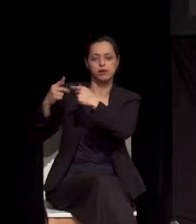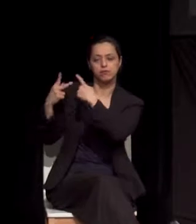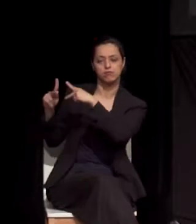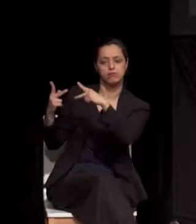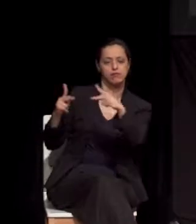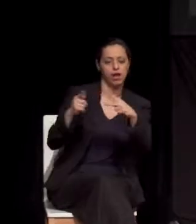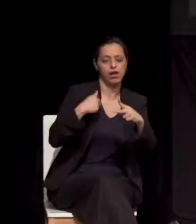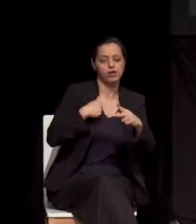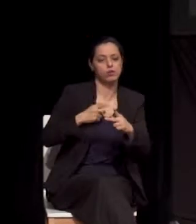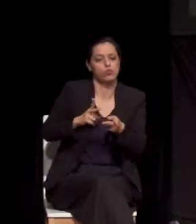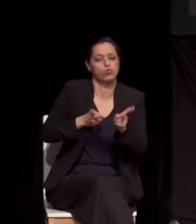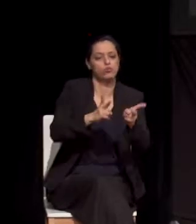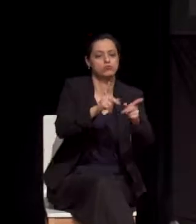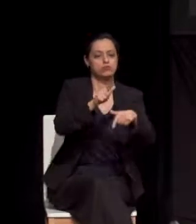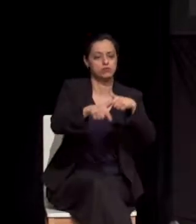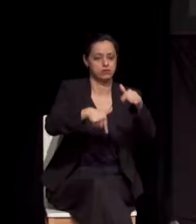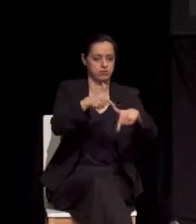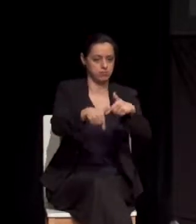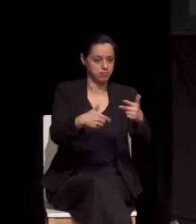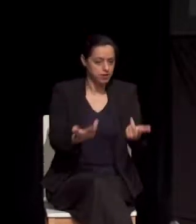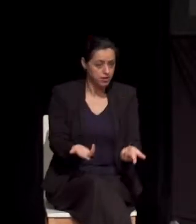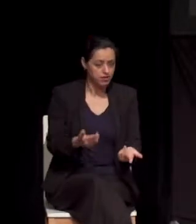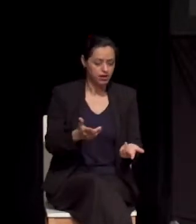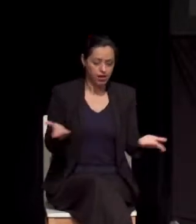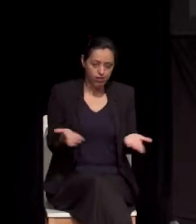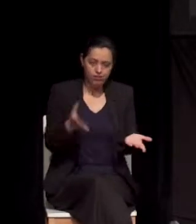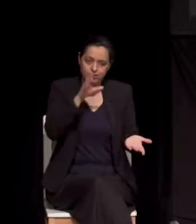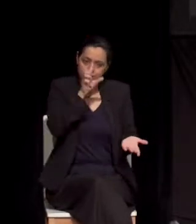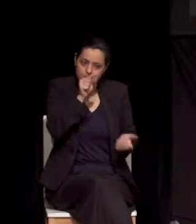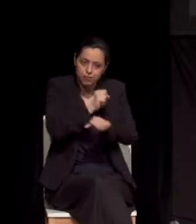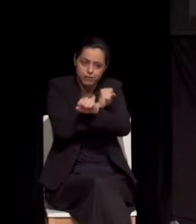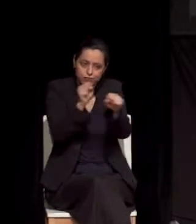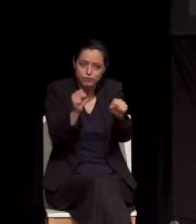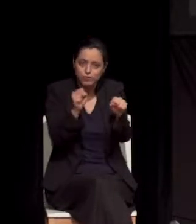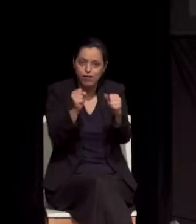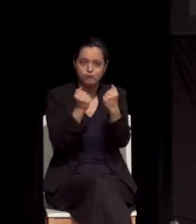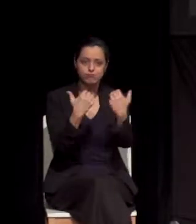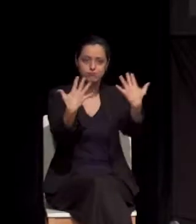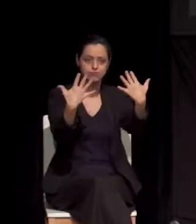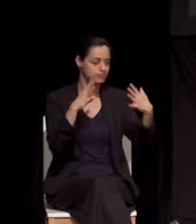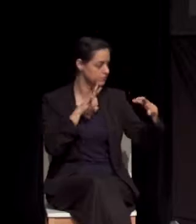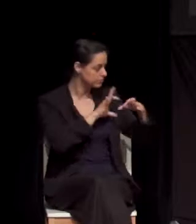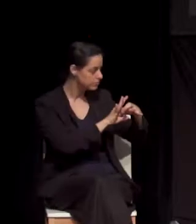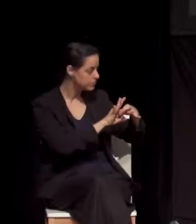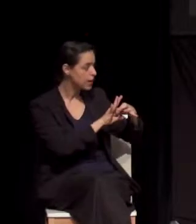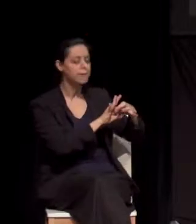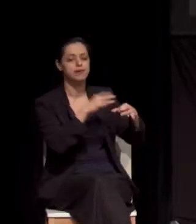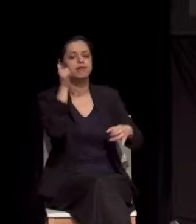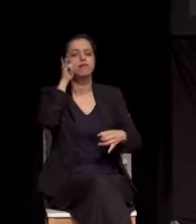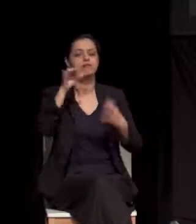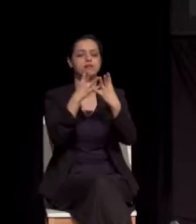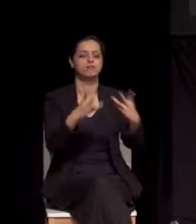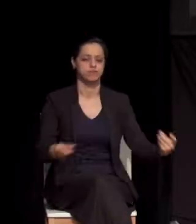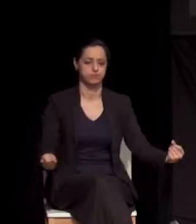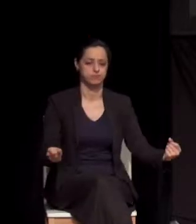gente está aqui junto, né, num sábado de manhã, para fazer com que isso não se perca. Então, eu acho que, nesse